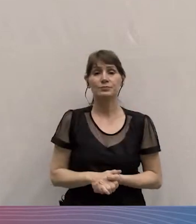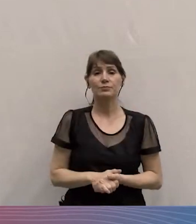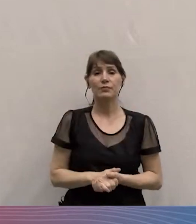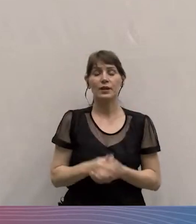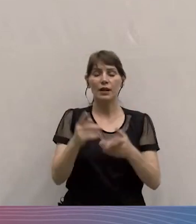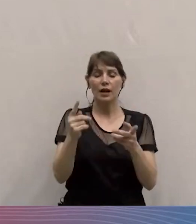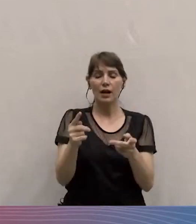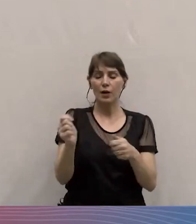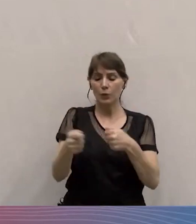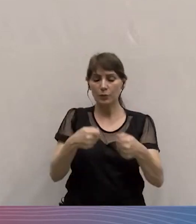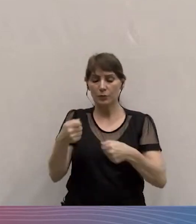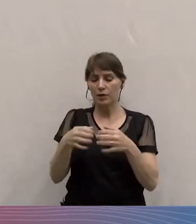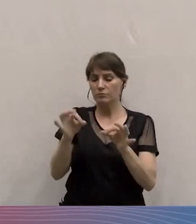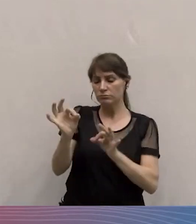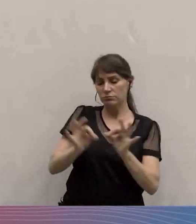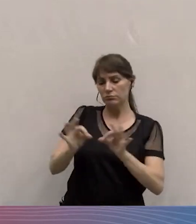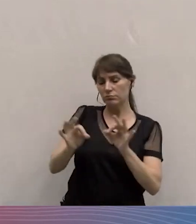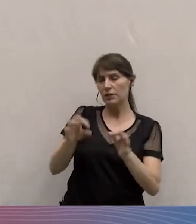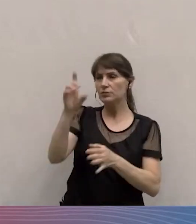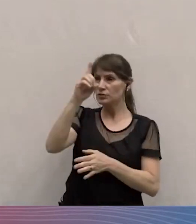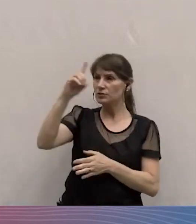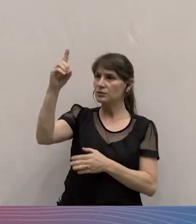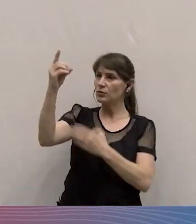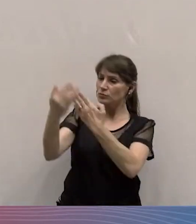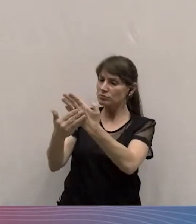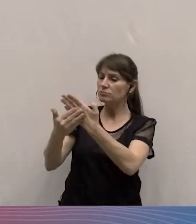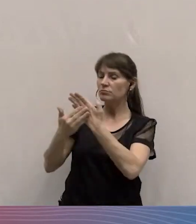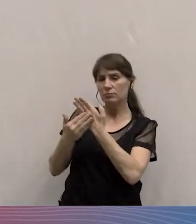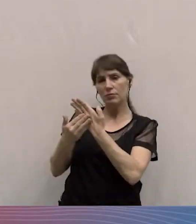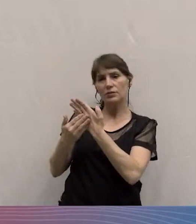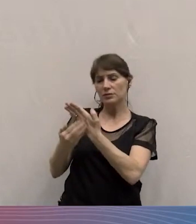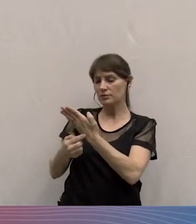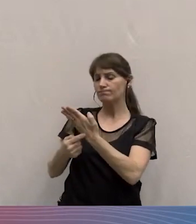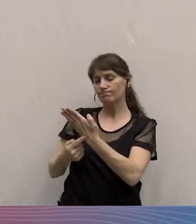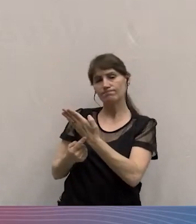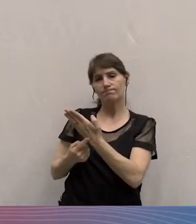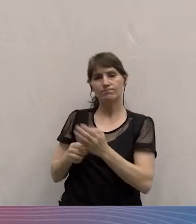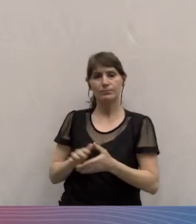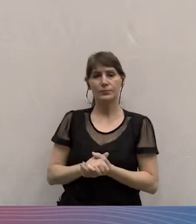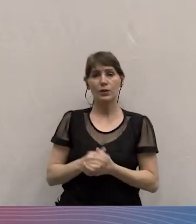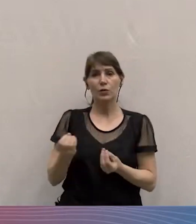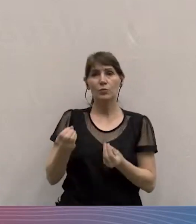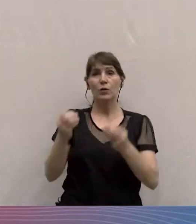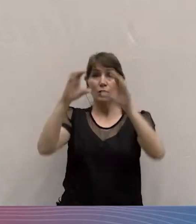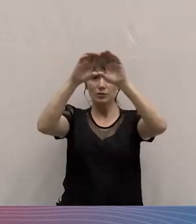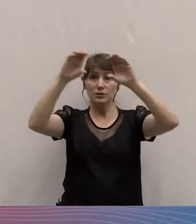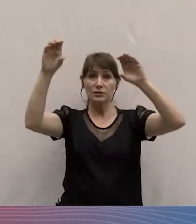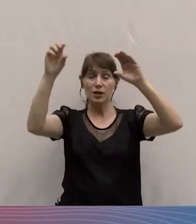a economia de Deus, o plano de Deus mostrado do ponto de vista do terceiro céu.